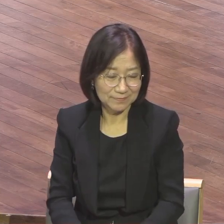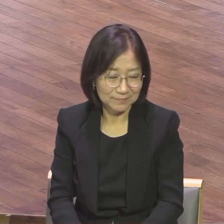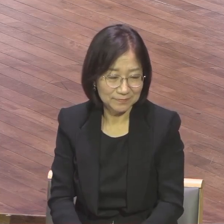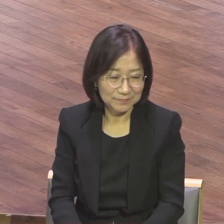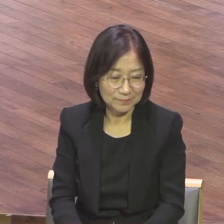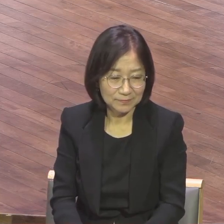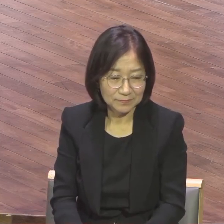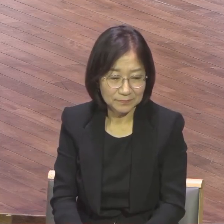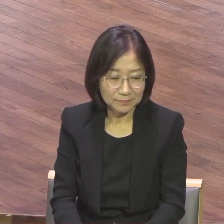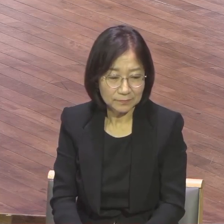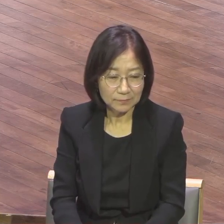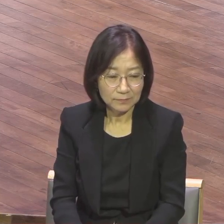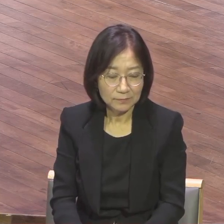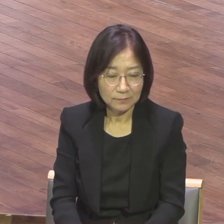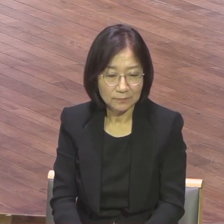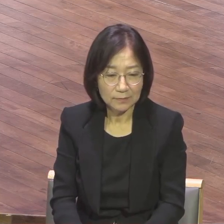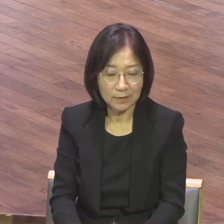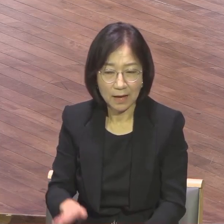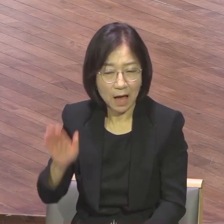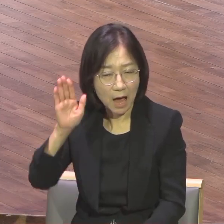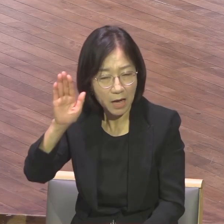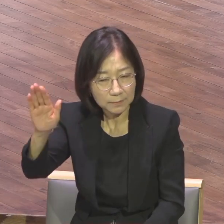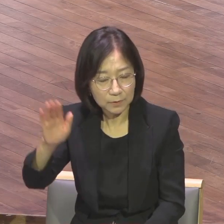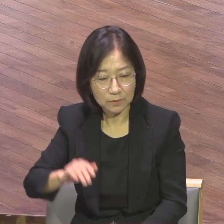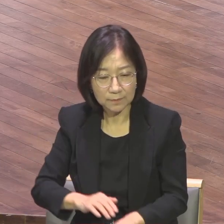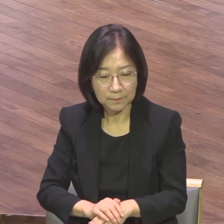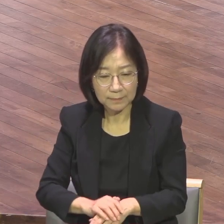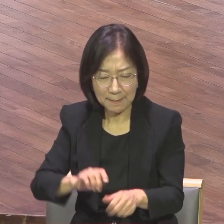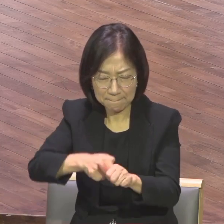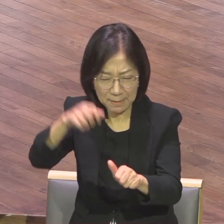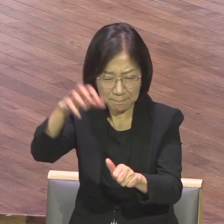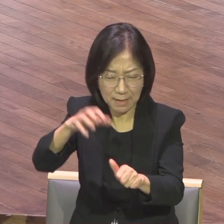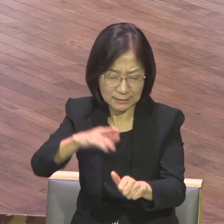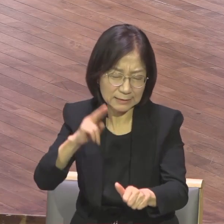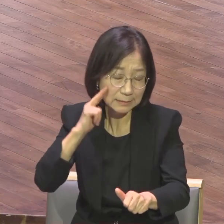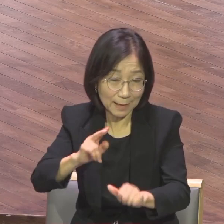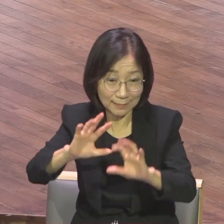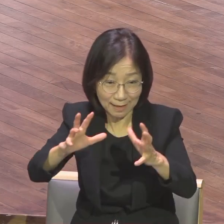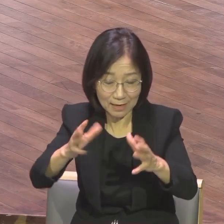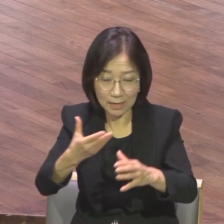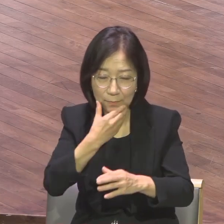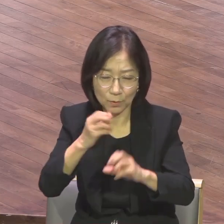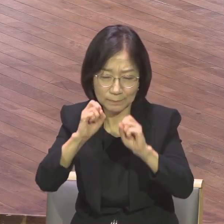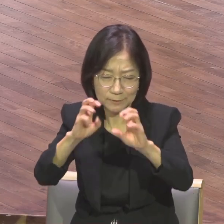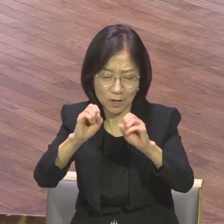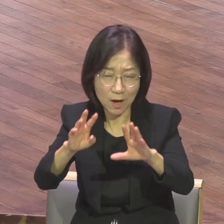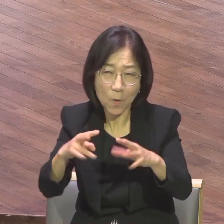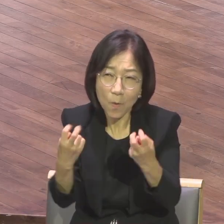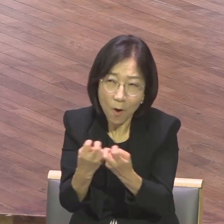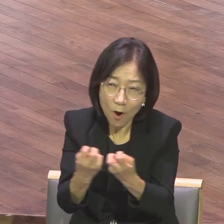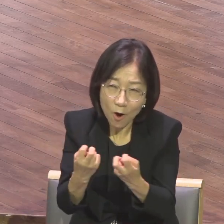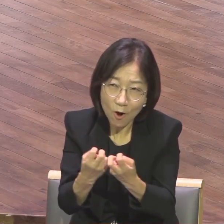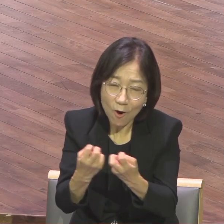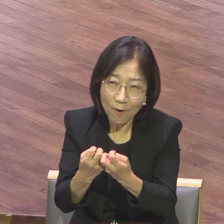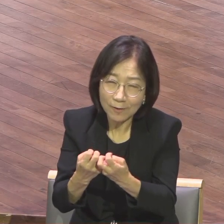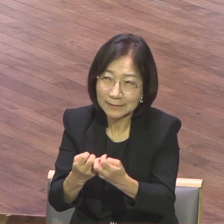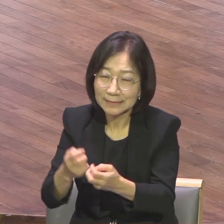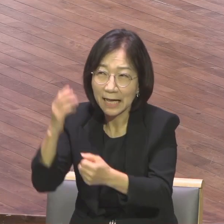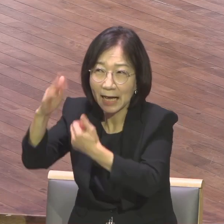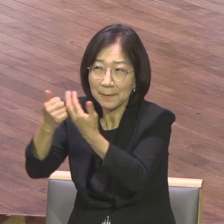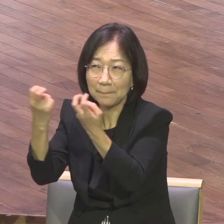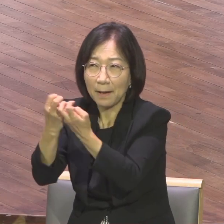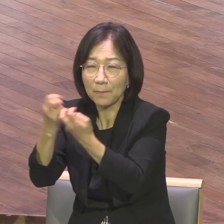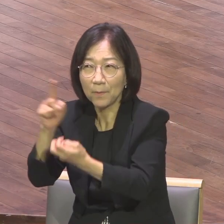하나님께서 어떻게 그 문을 열고 우리를 인도하실지 여러분 기대가 가득 찬